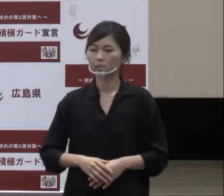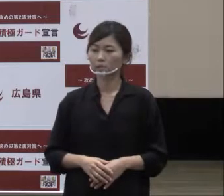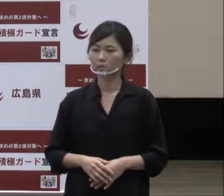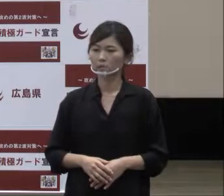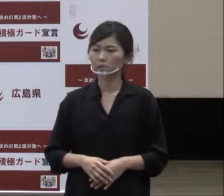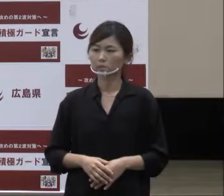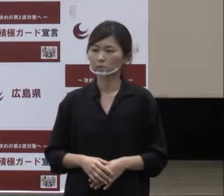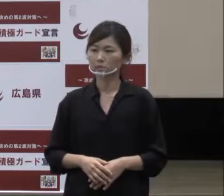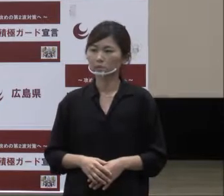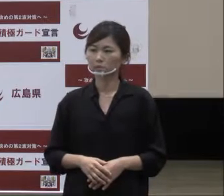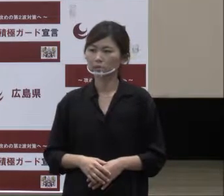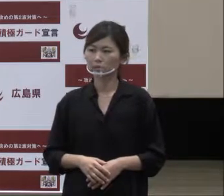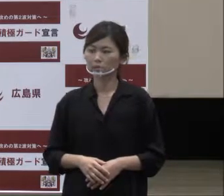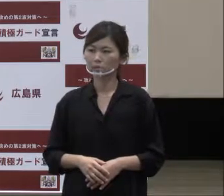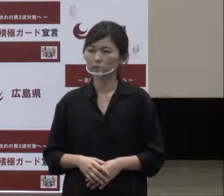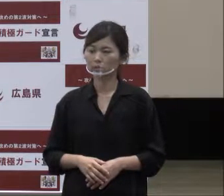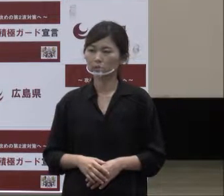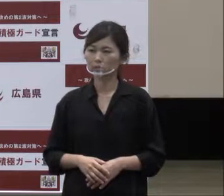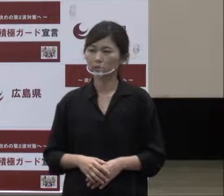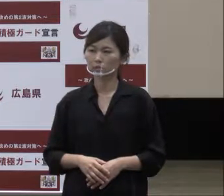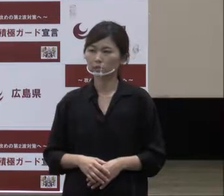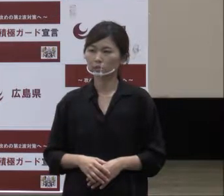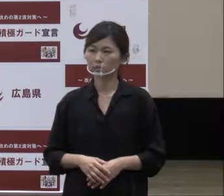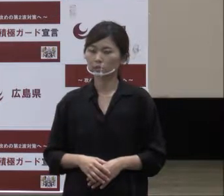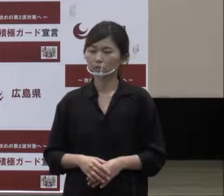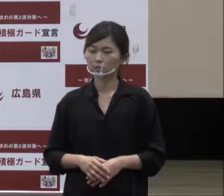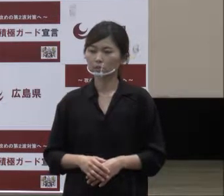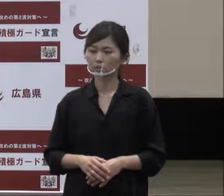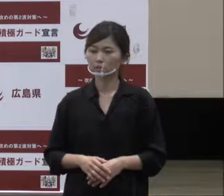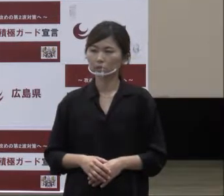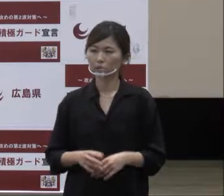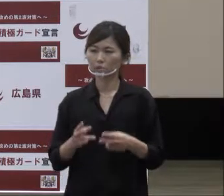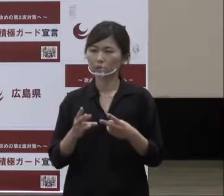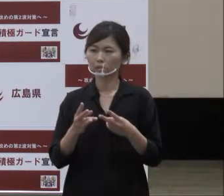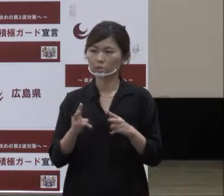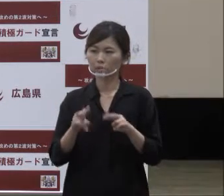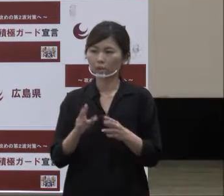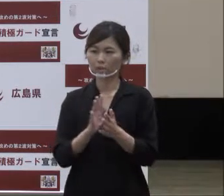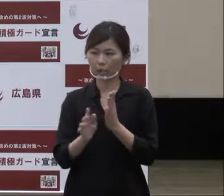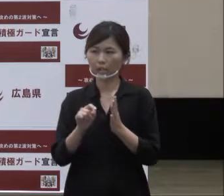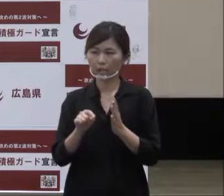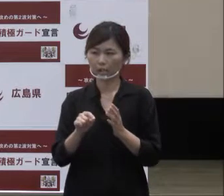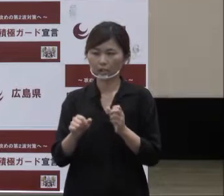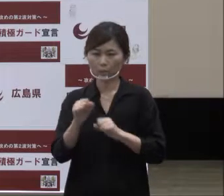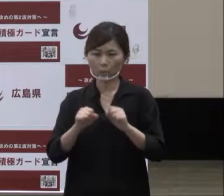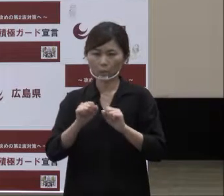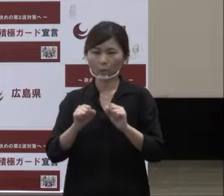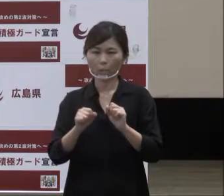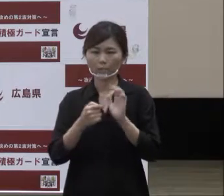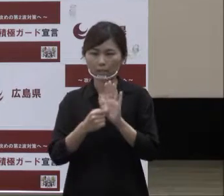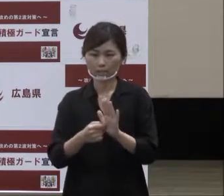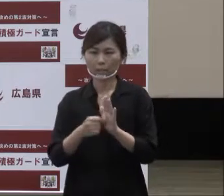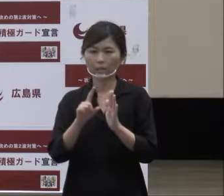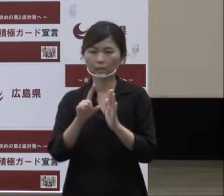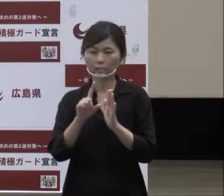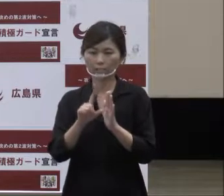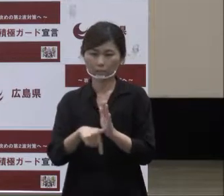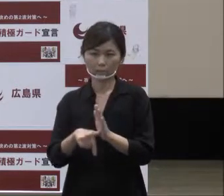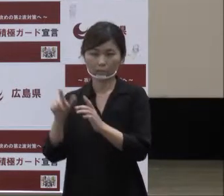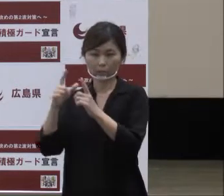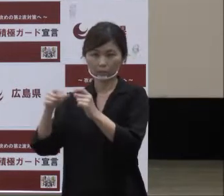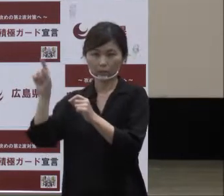示すというのがあって、それとは別にもしいざ行動制限をしなければならないような状況になるときには、その国が示されているわけと